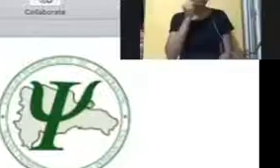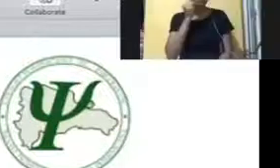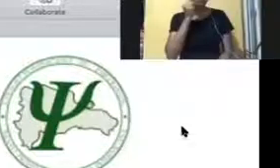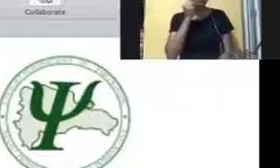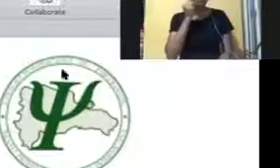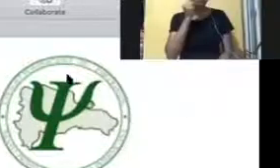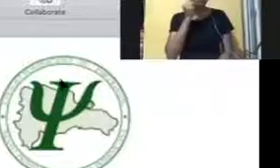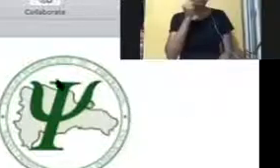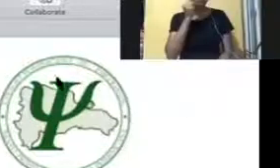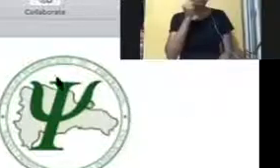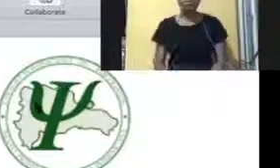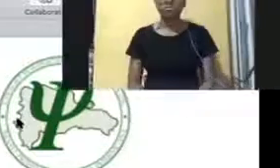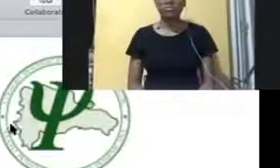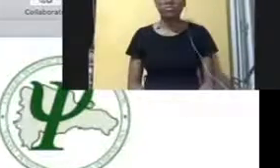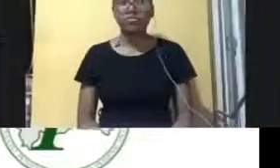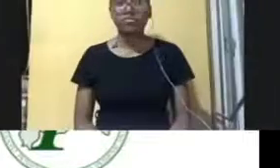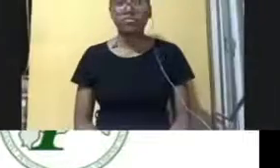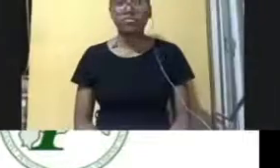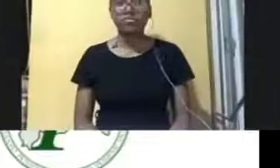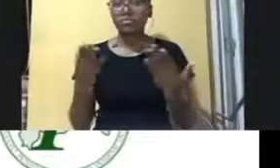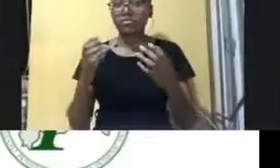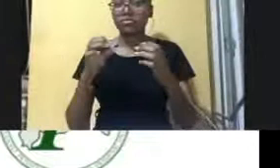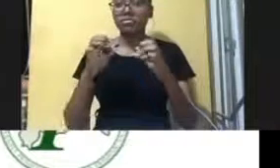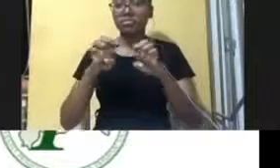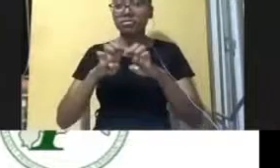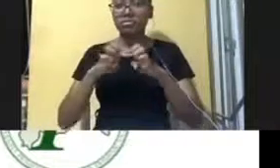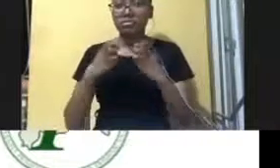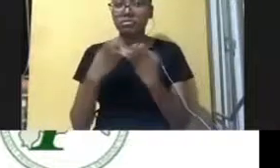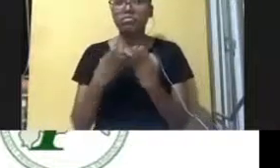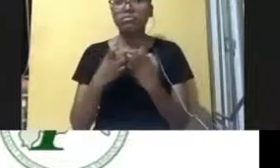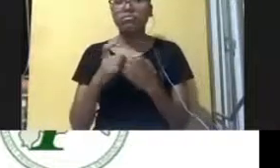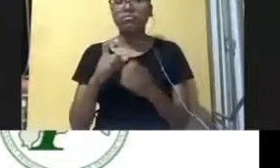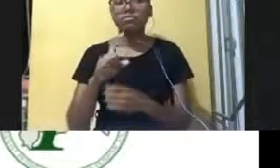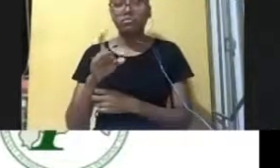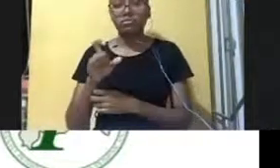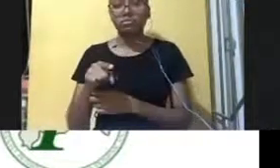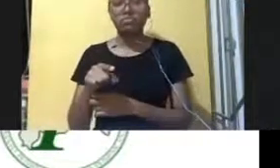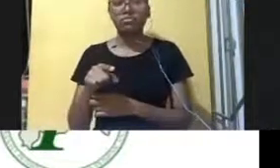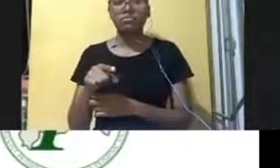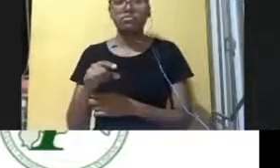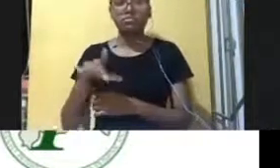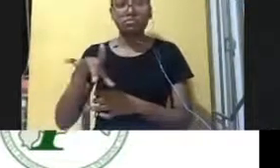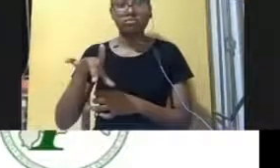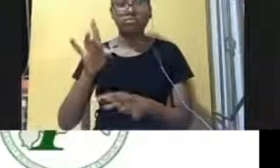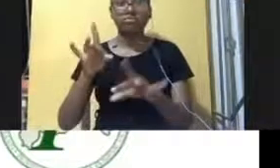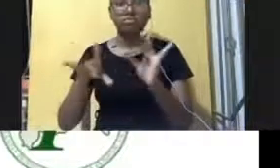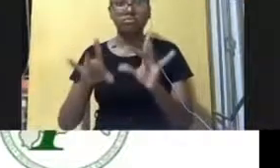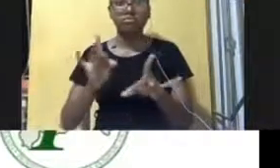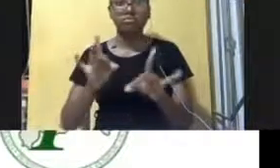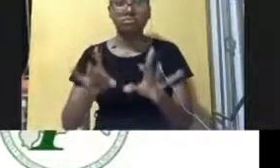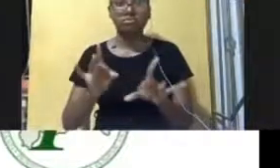¿No? Tenemos un equipo que ha estado seleccionando dentro de todas las preguntas que se están haciendo desde